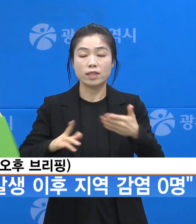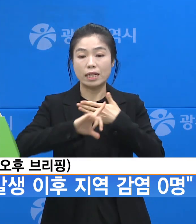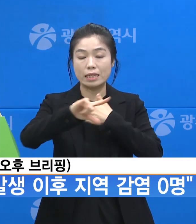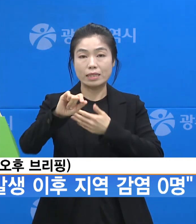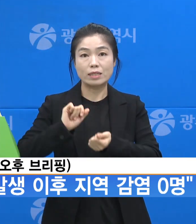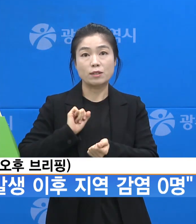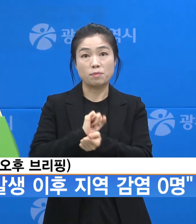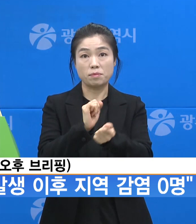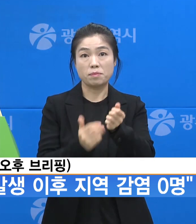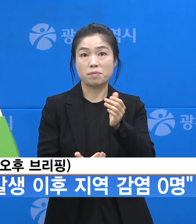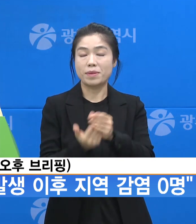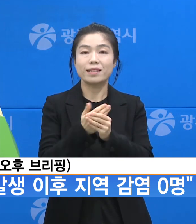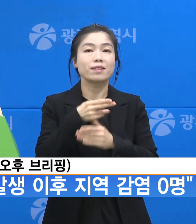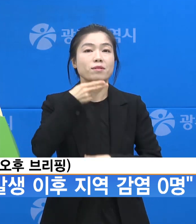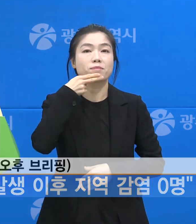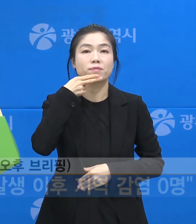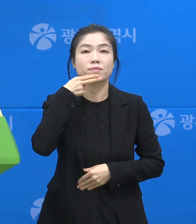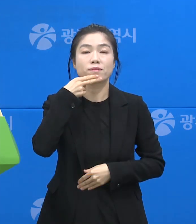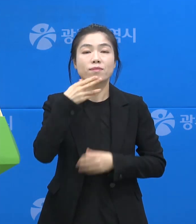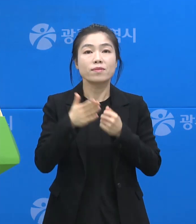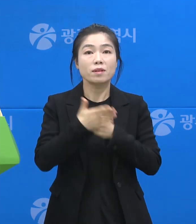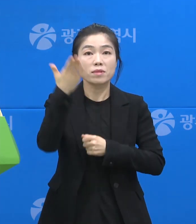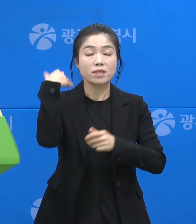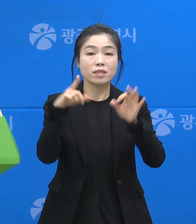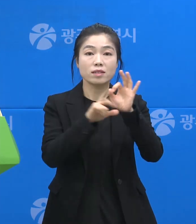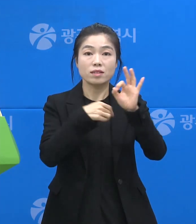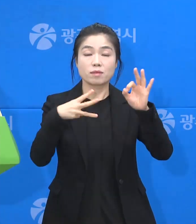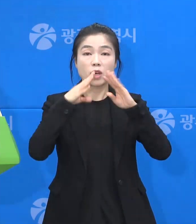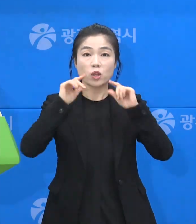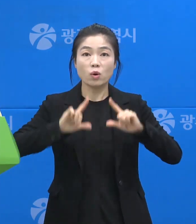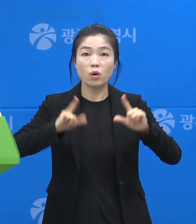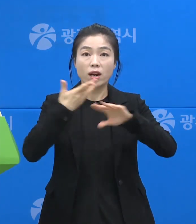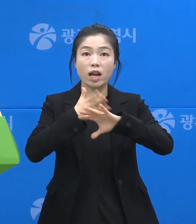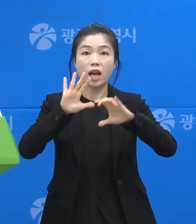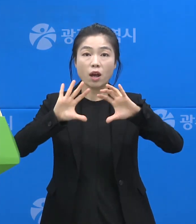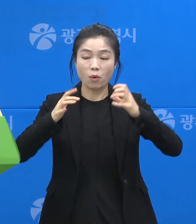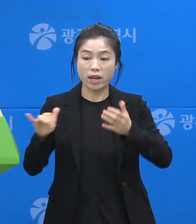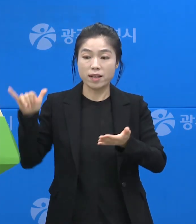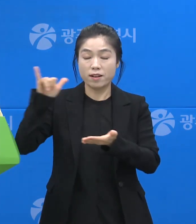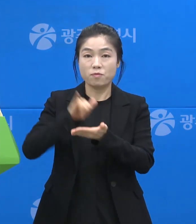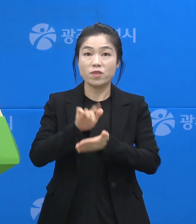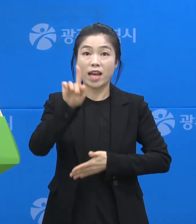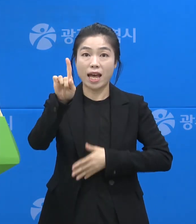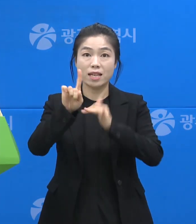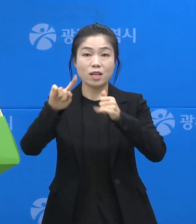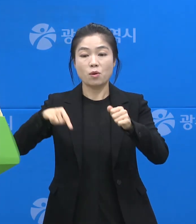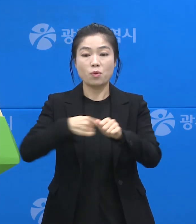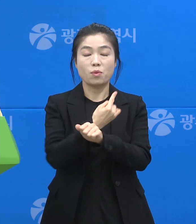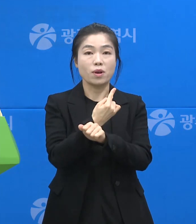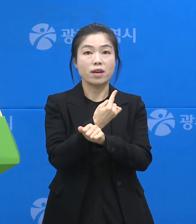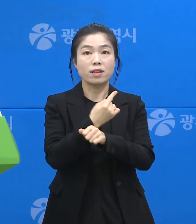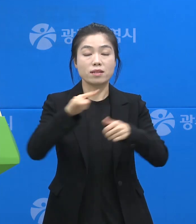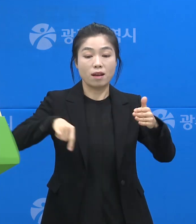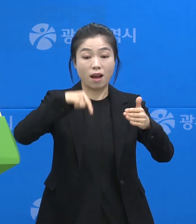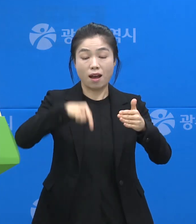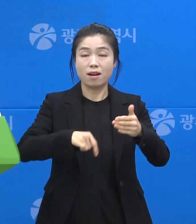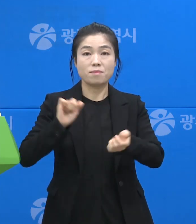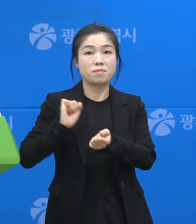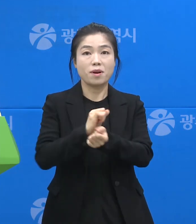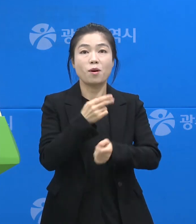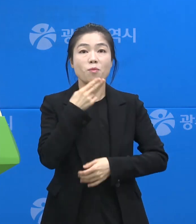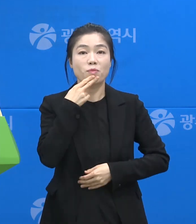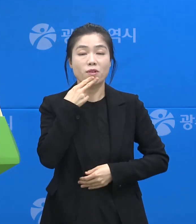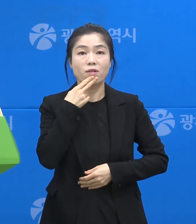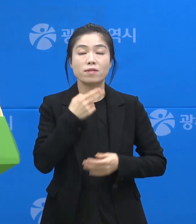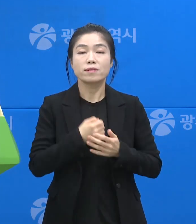지역 발생 0입니다. 그래서 지난 10월 3일 토요일에 해외 입국자 1명 말고는 지역 내 확진자가 없습니다.